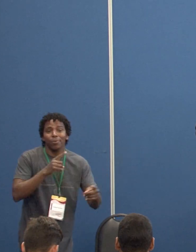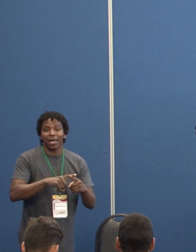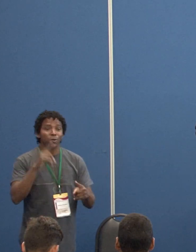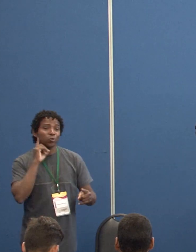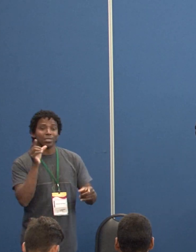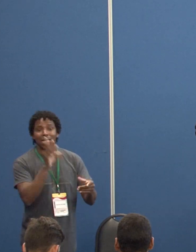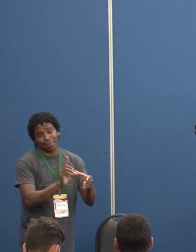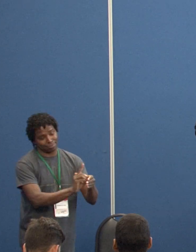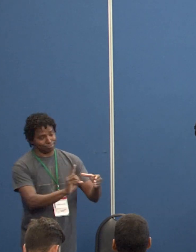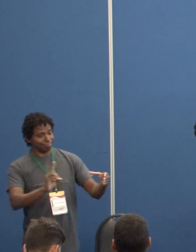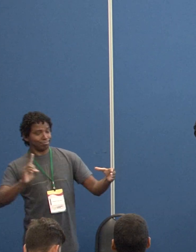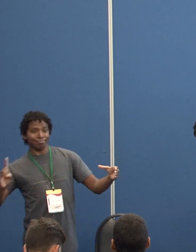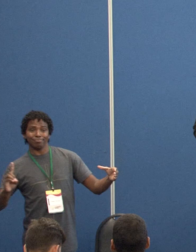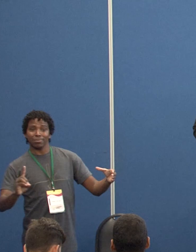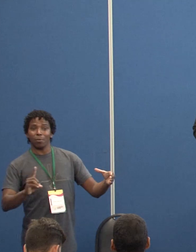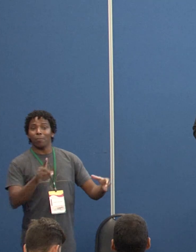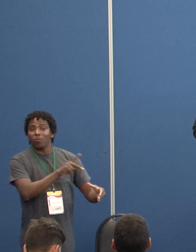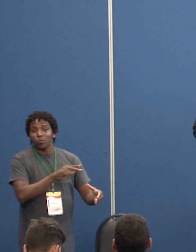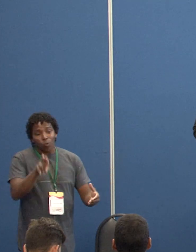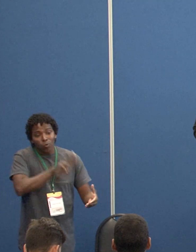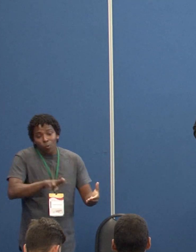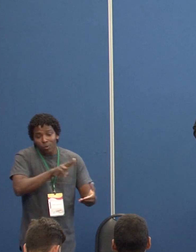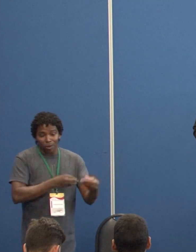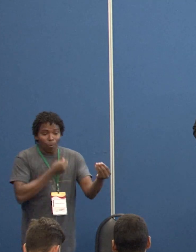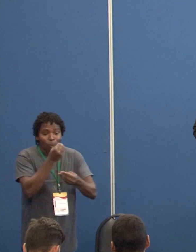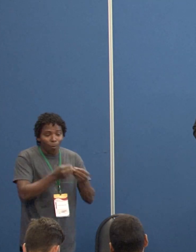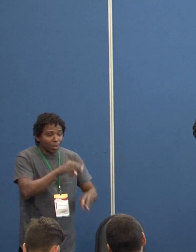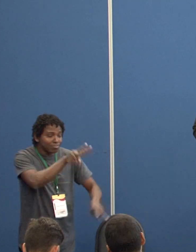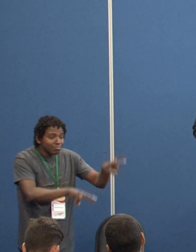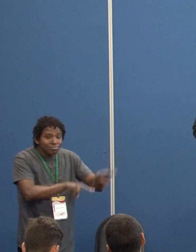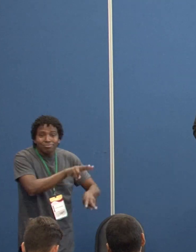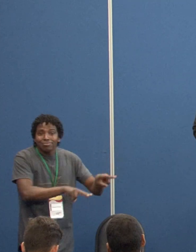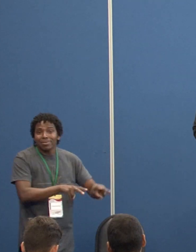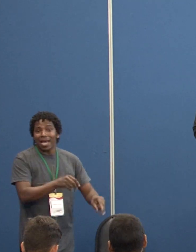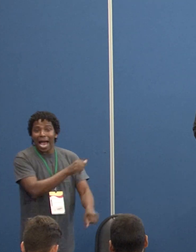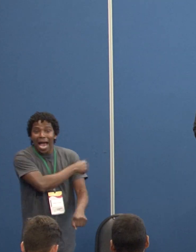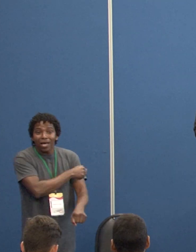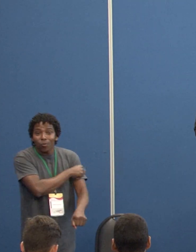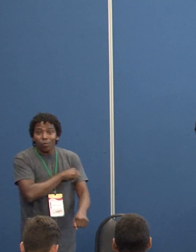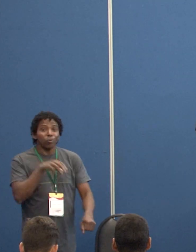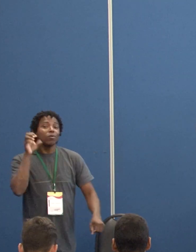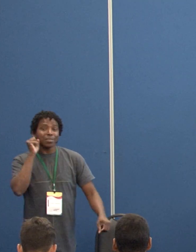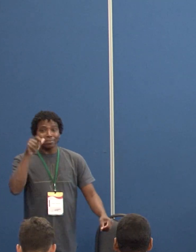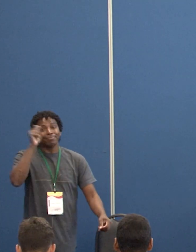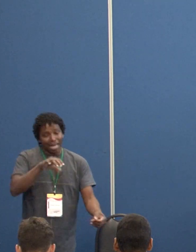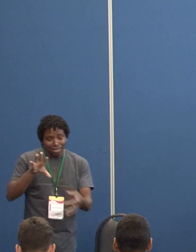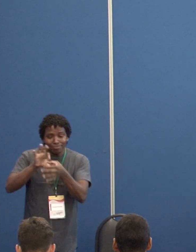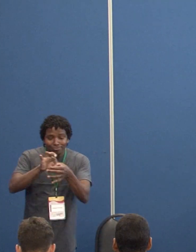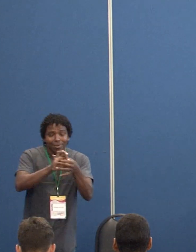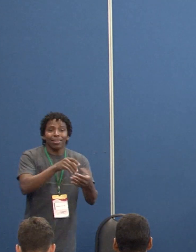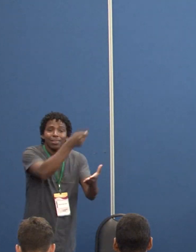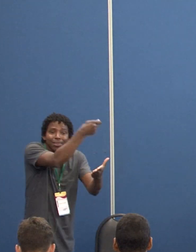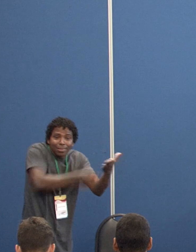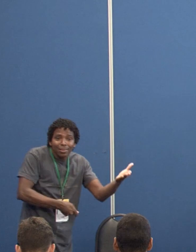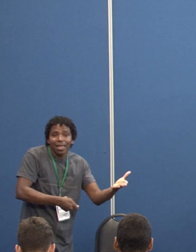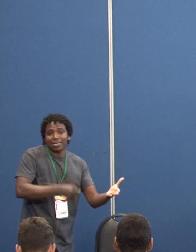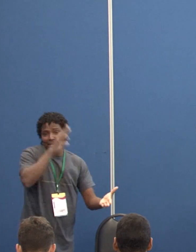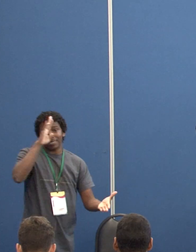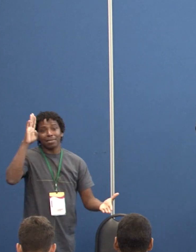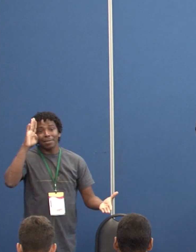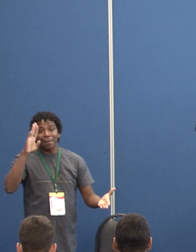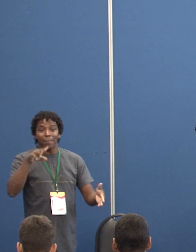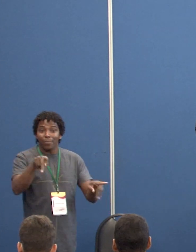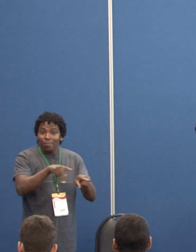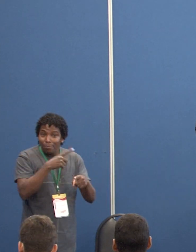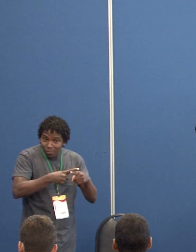né, toda essa questão, mas nós precisamos criar ferramentas que possam agora fazer jus